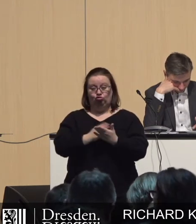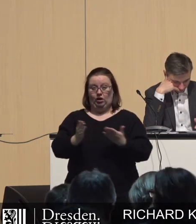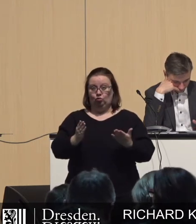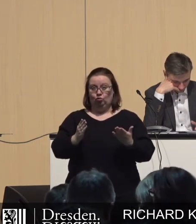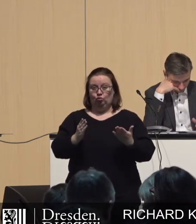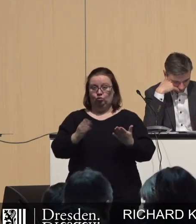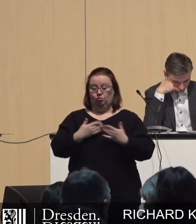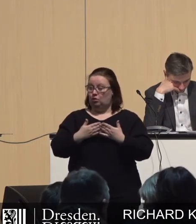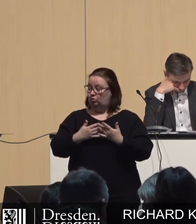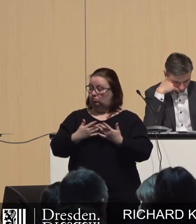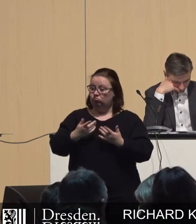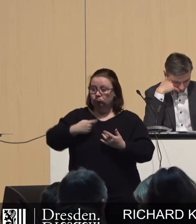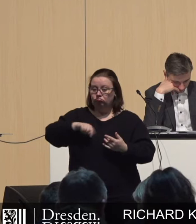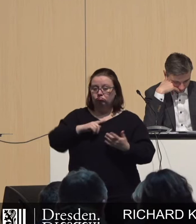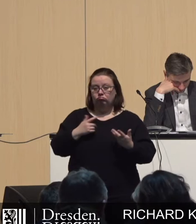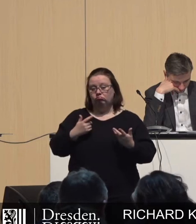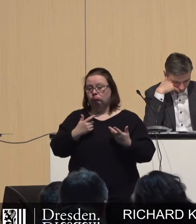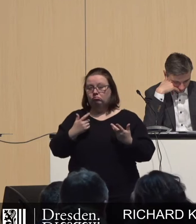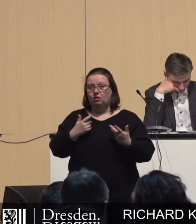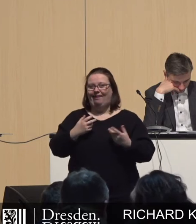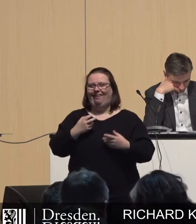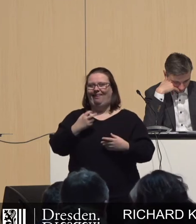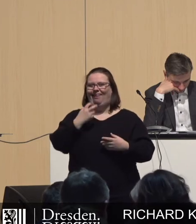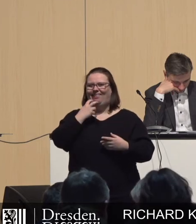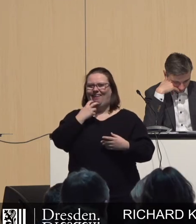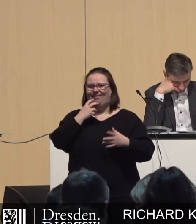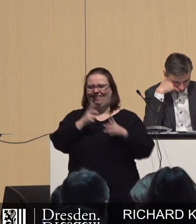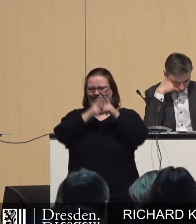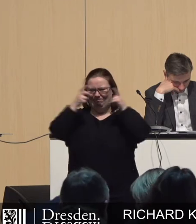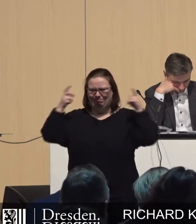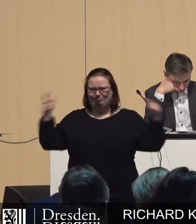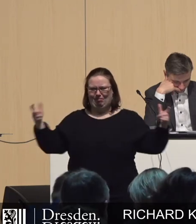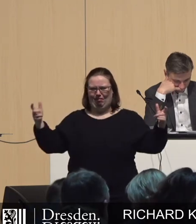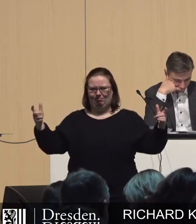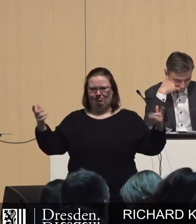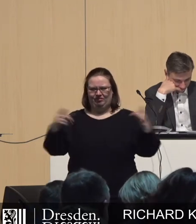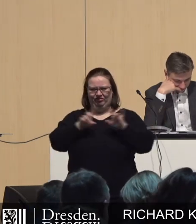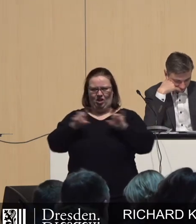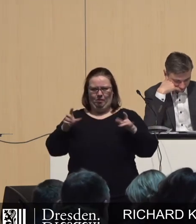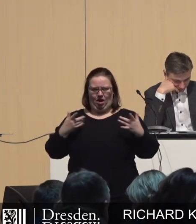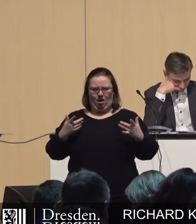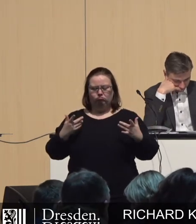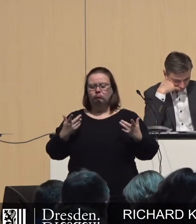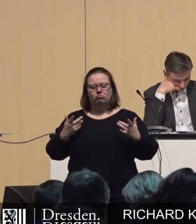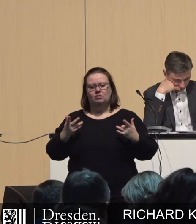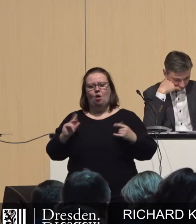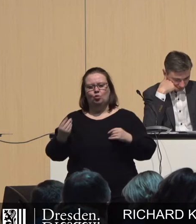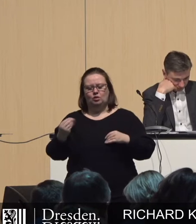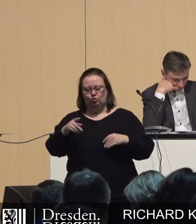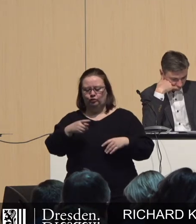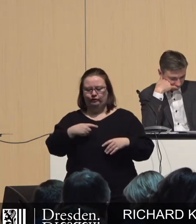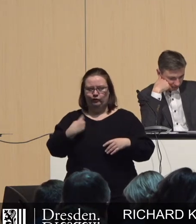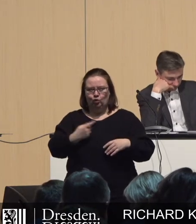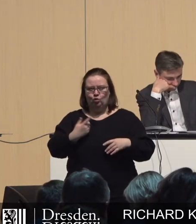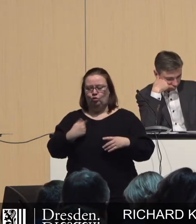darüber, ob wir, ich sag mal, einen Energieriesen hier schaffen, sondern es hat für uns und für alle,